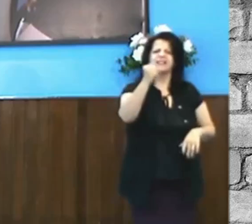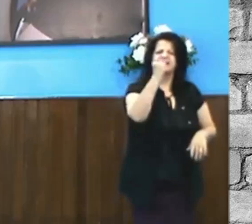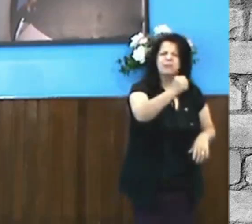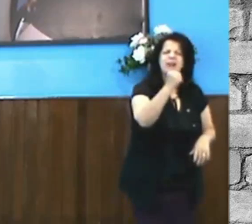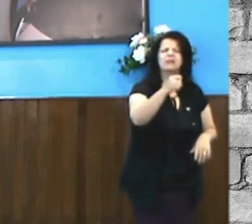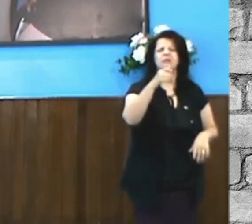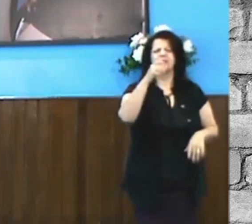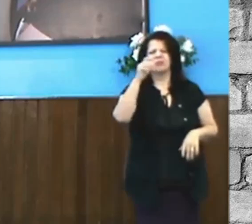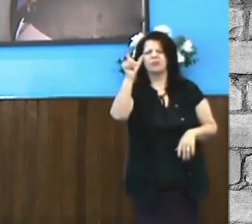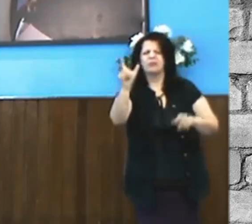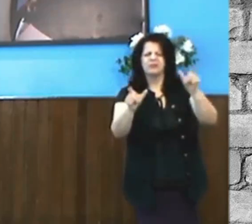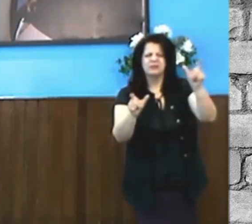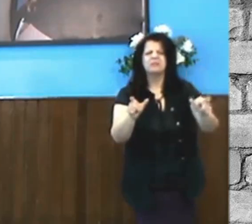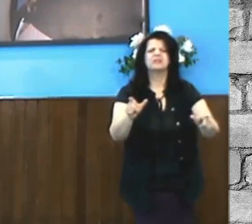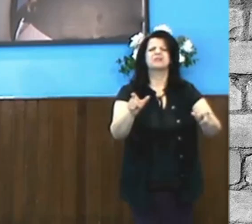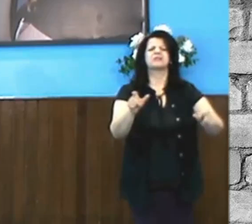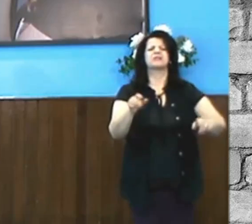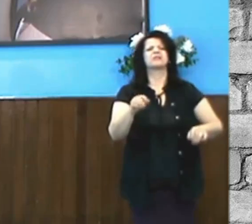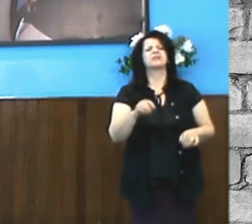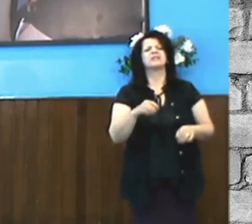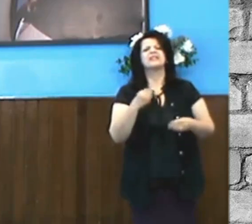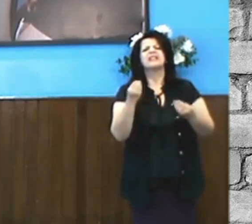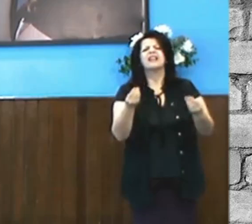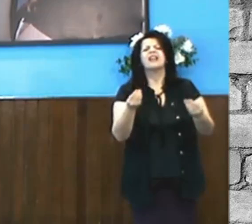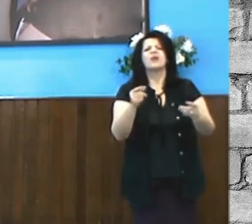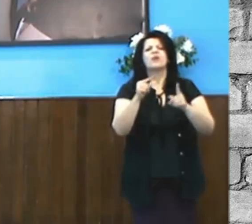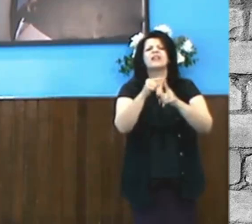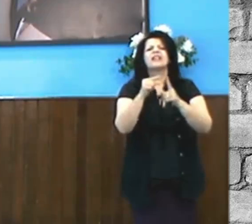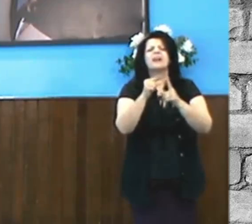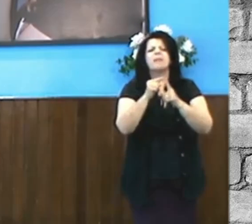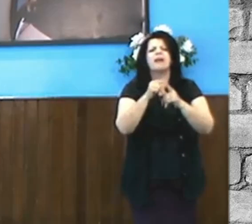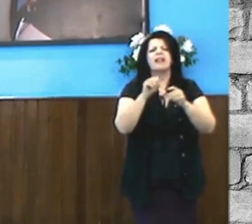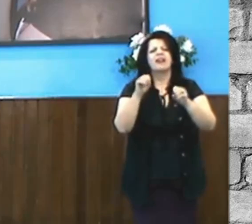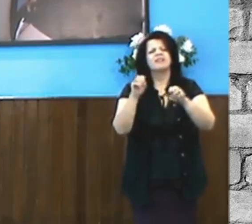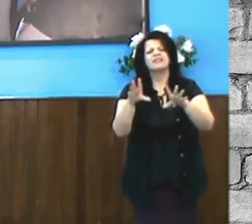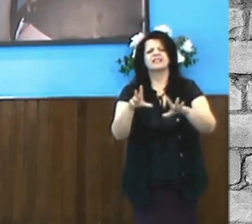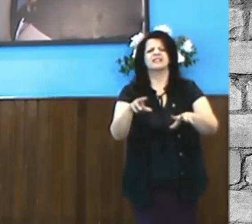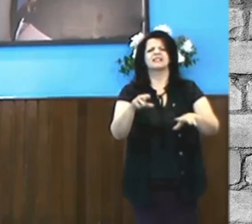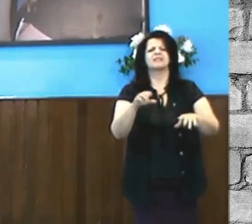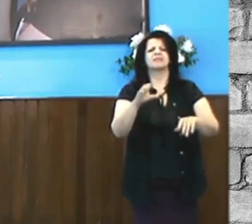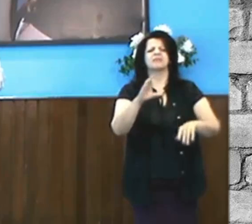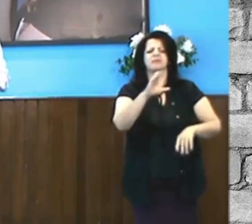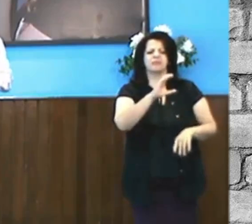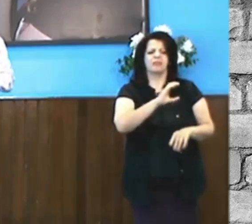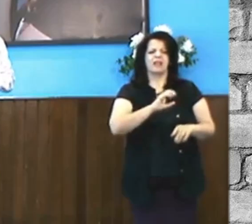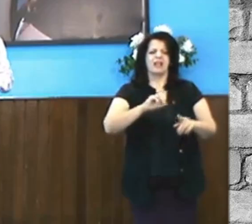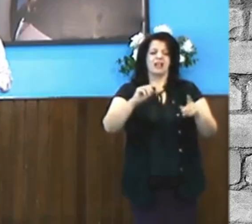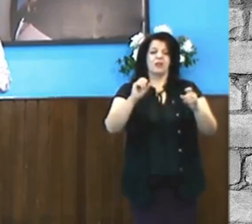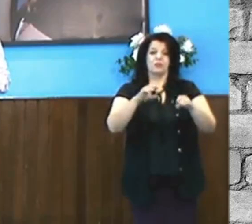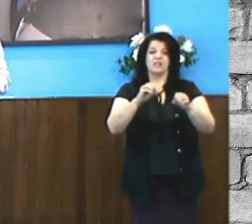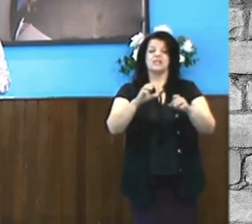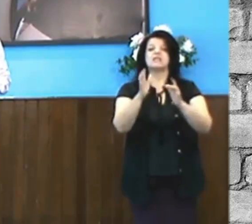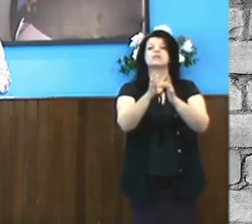dizer para você com base nesse texto? Eu quero dizer para você que o cristianismo é a única religião que consegue perdoar